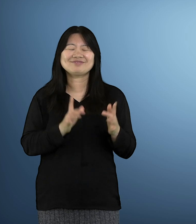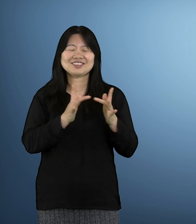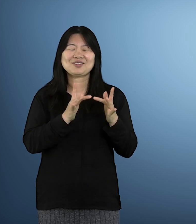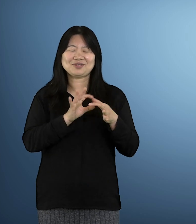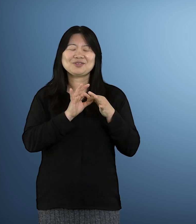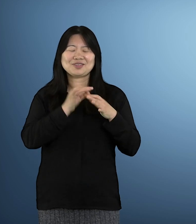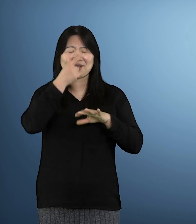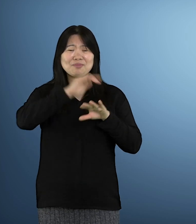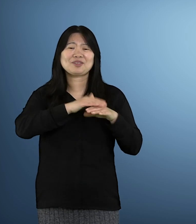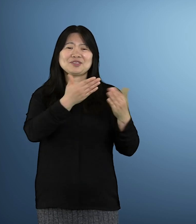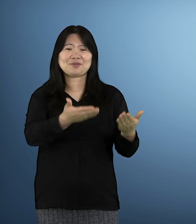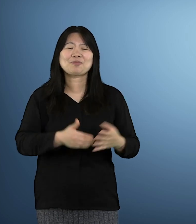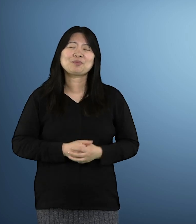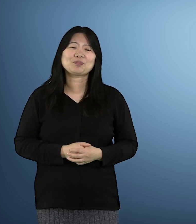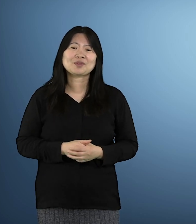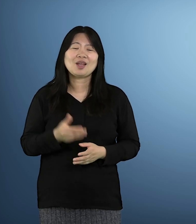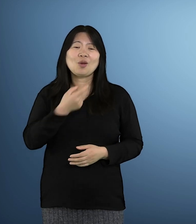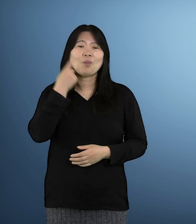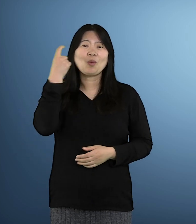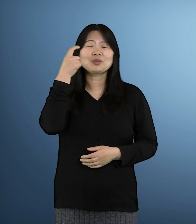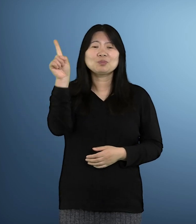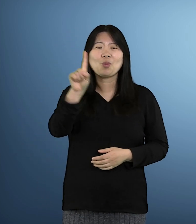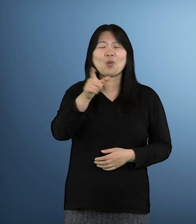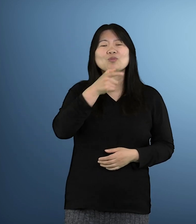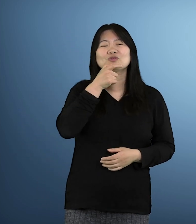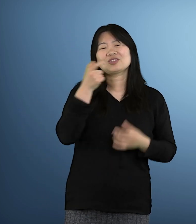마치 복음은 물처럼